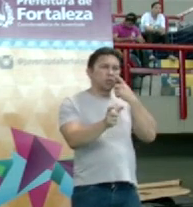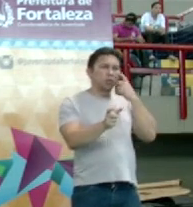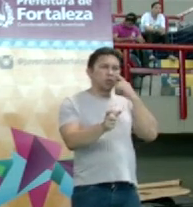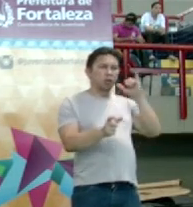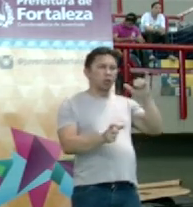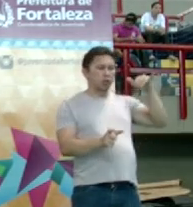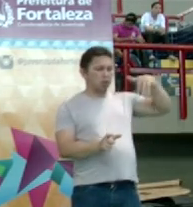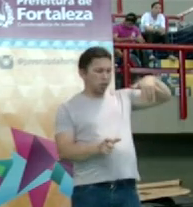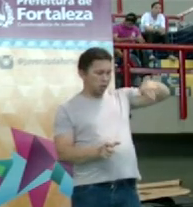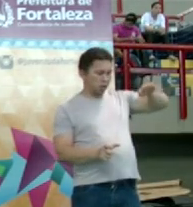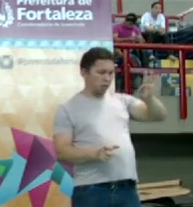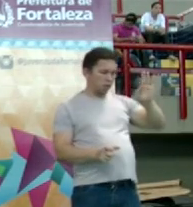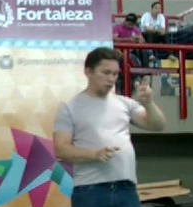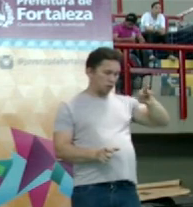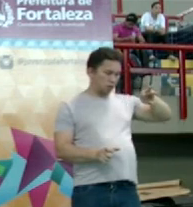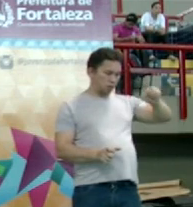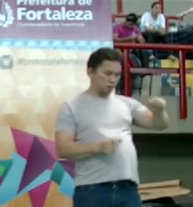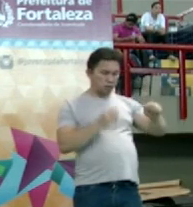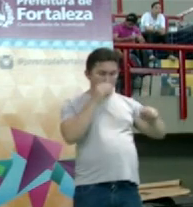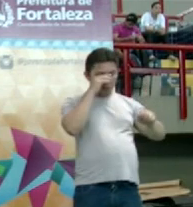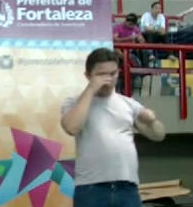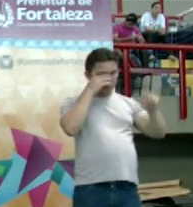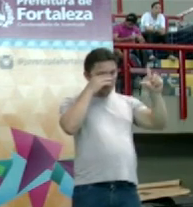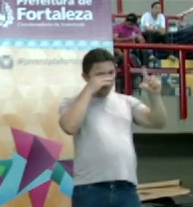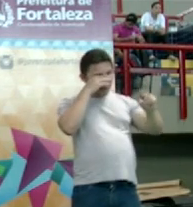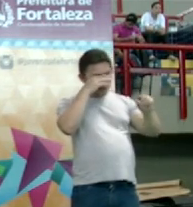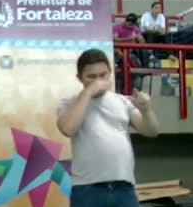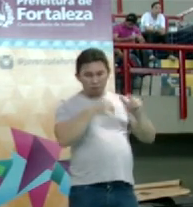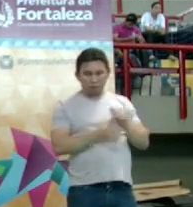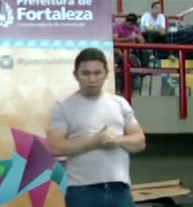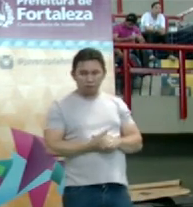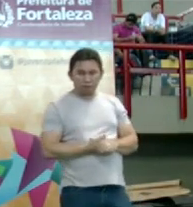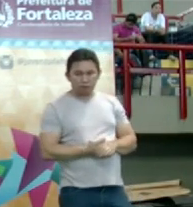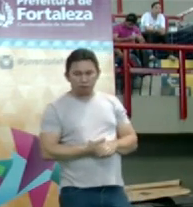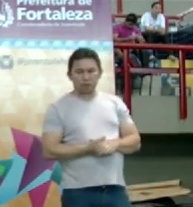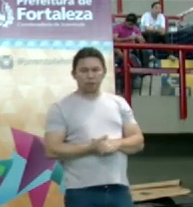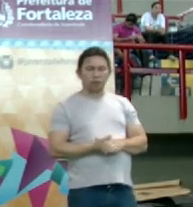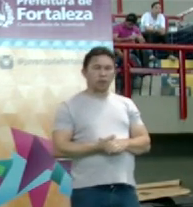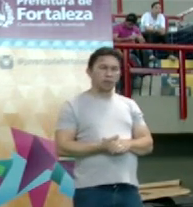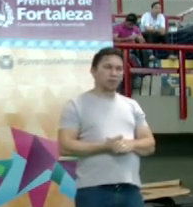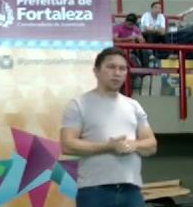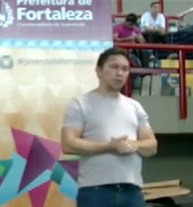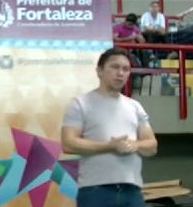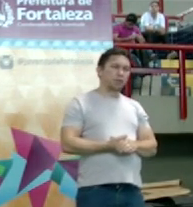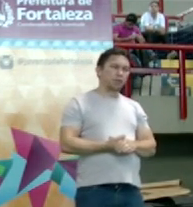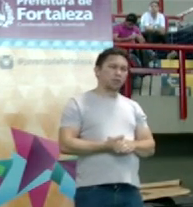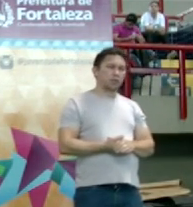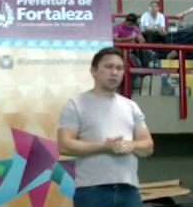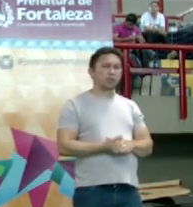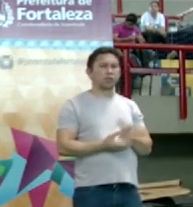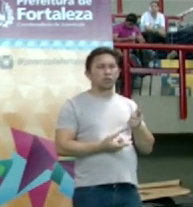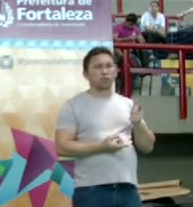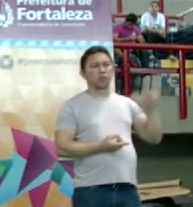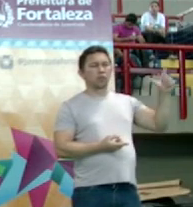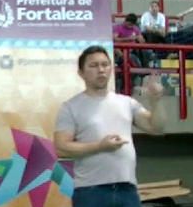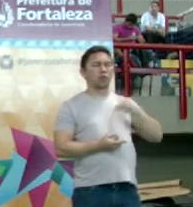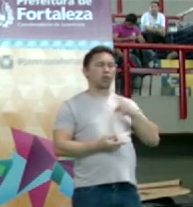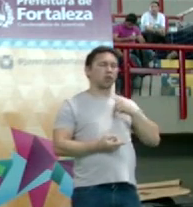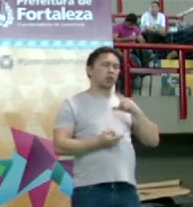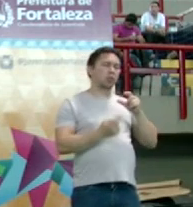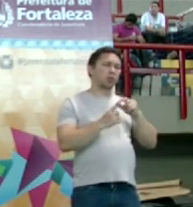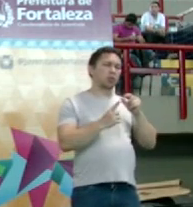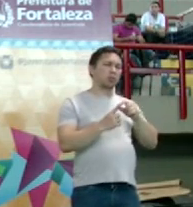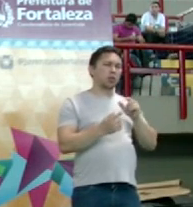ínfima. Tá? Ínfima é pequena, menor. A questão das estatísticas. Outra